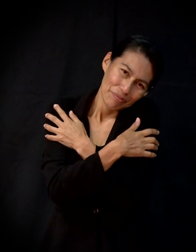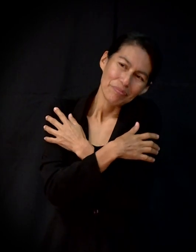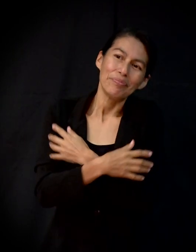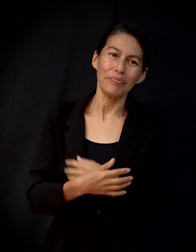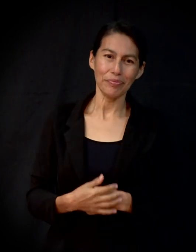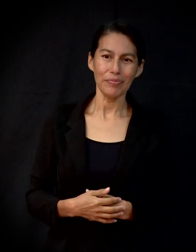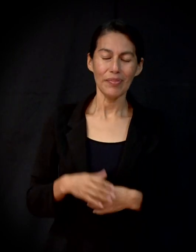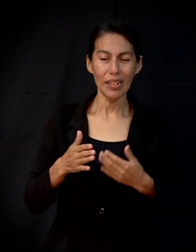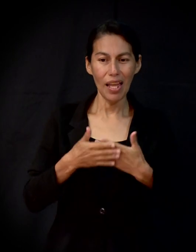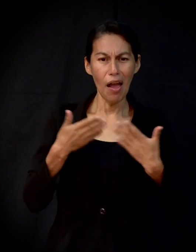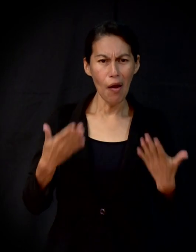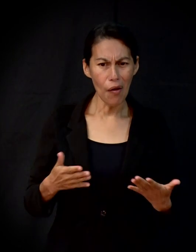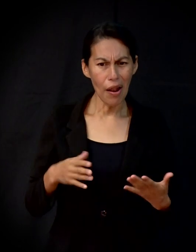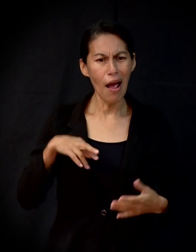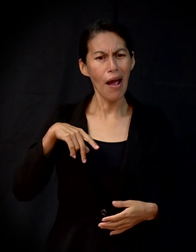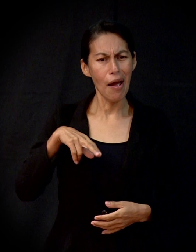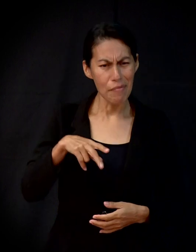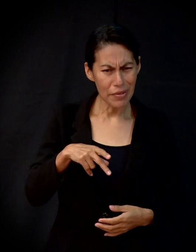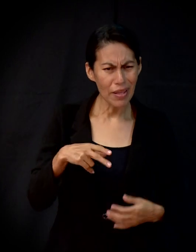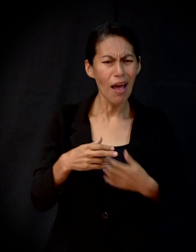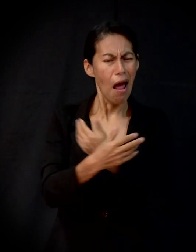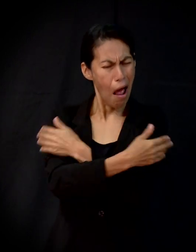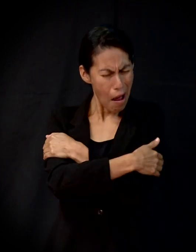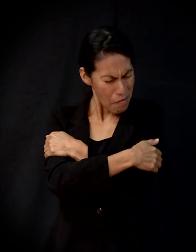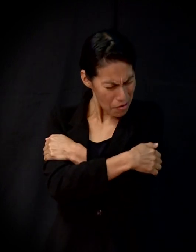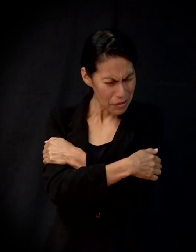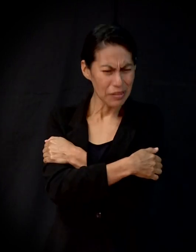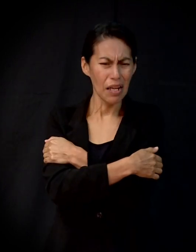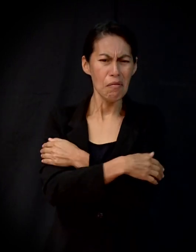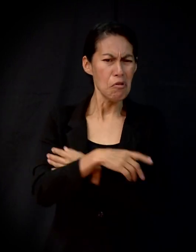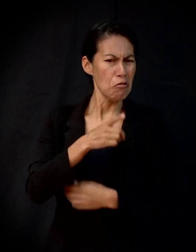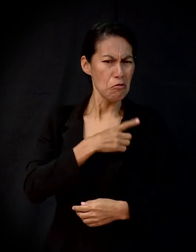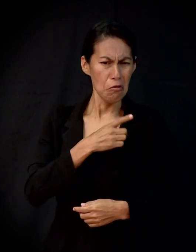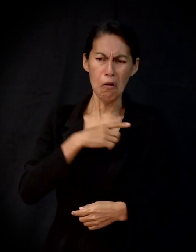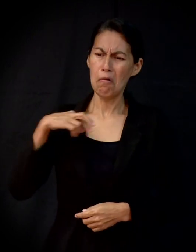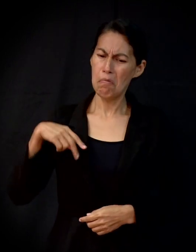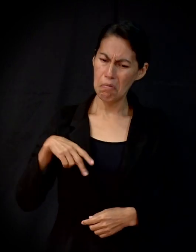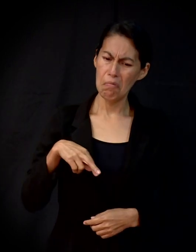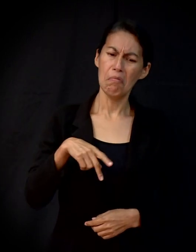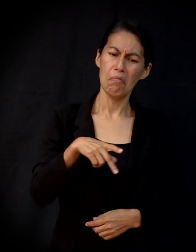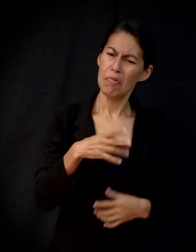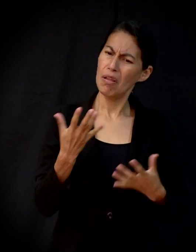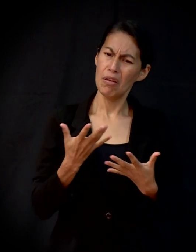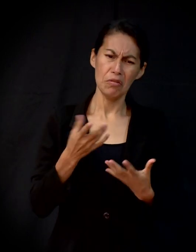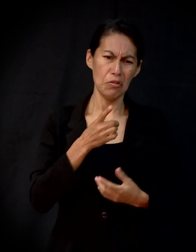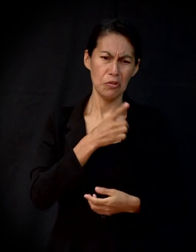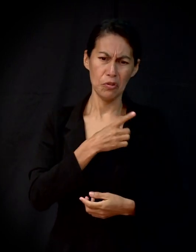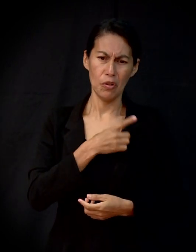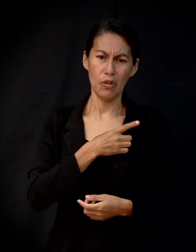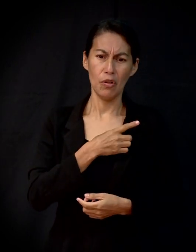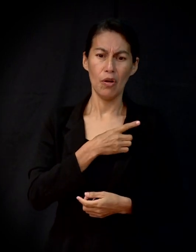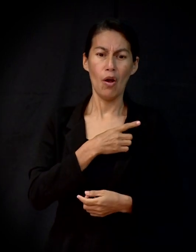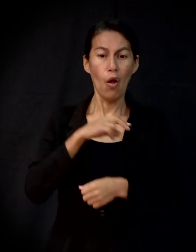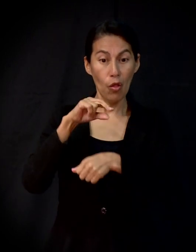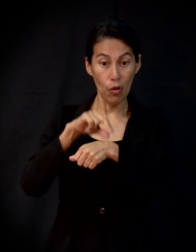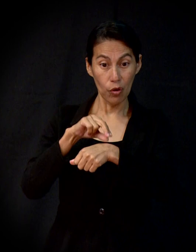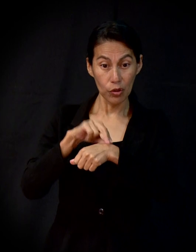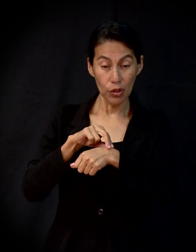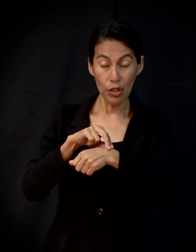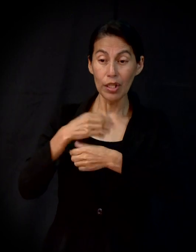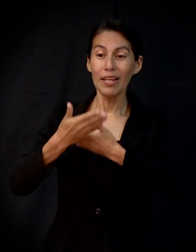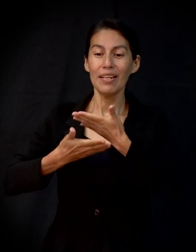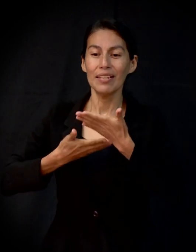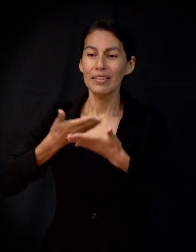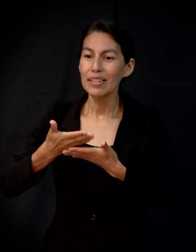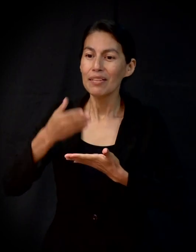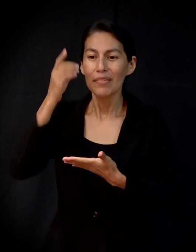Dios. Ahora puede caminar, abrazar de fuerte, valerse por sí mismo. Y también es un doctor al